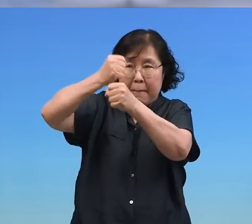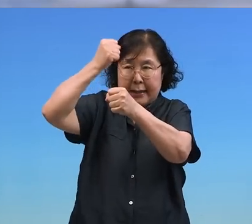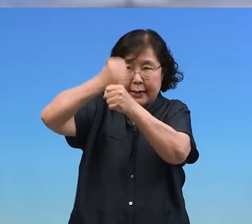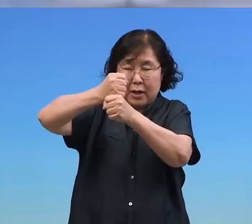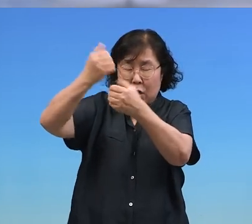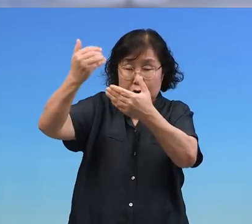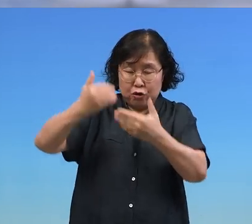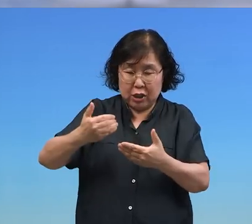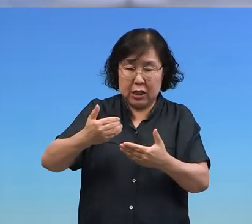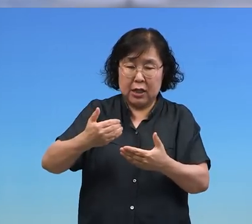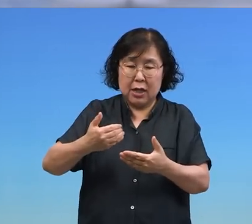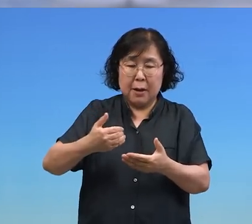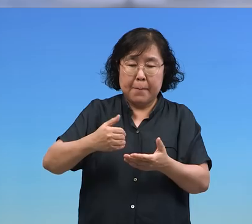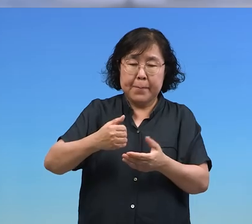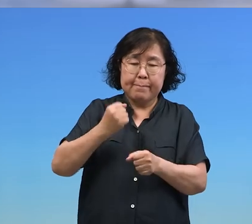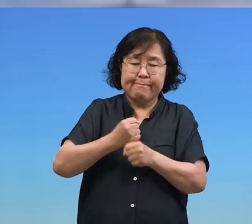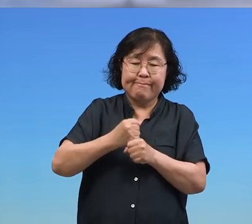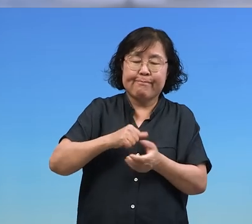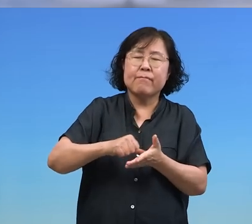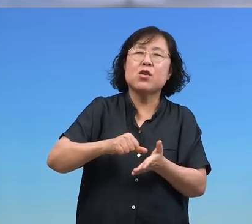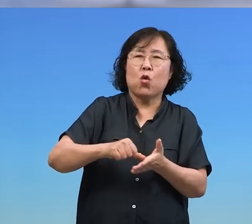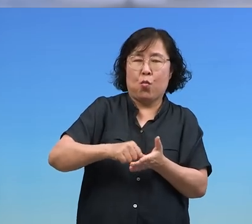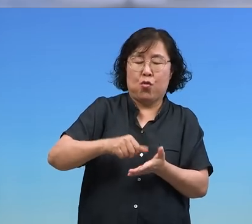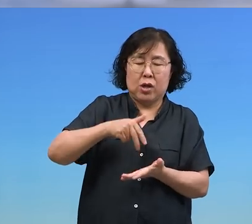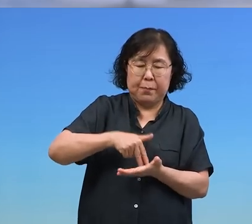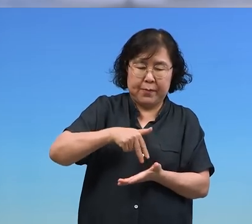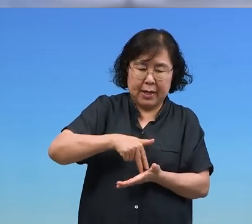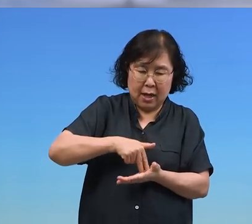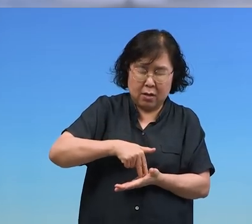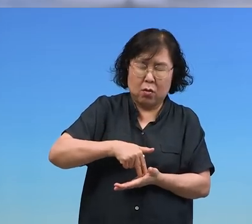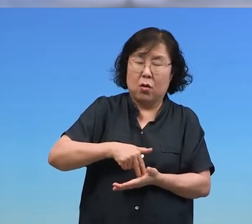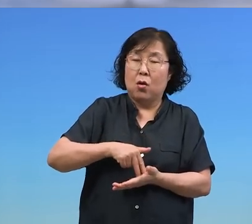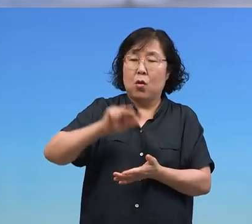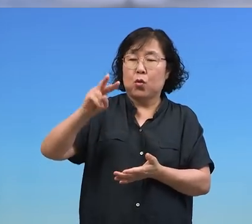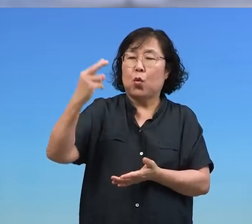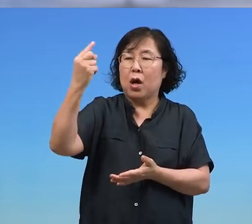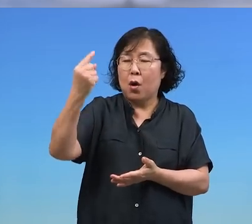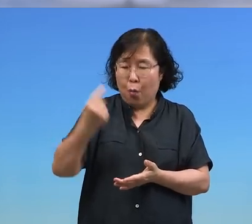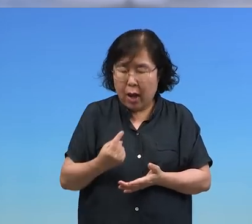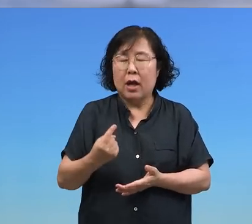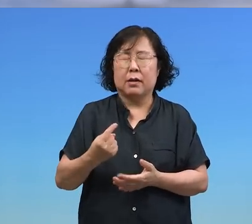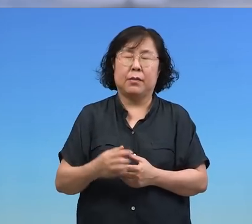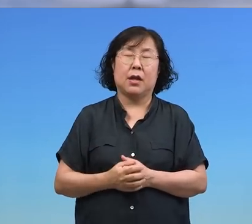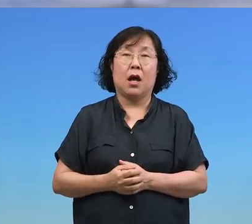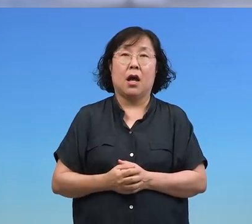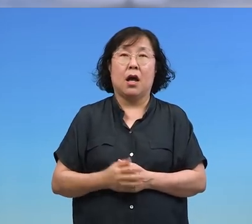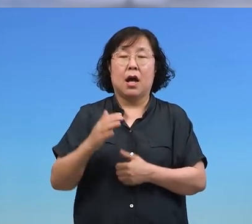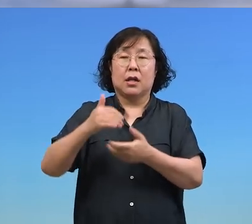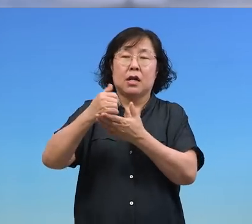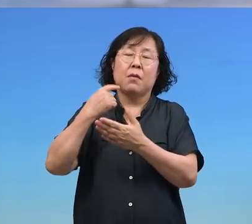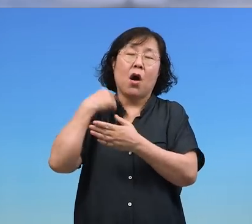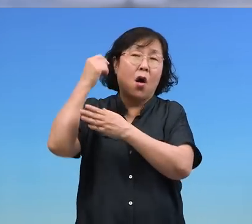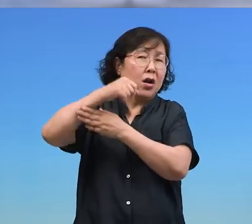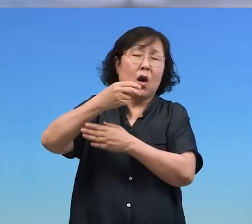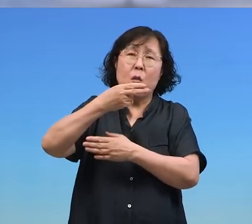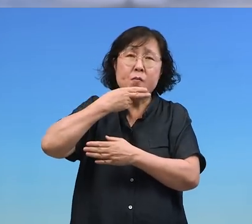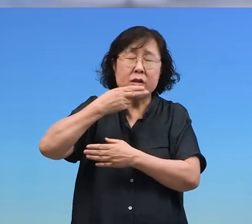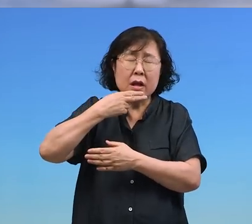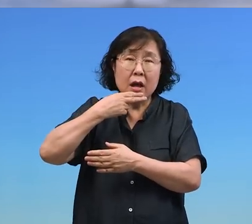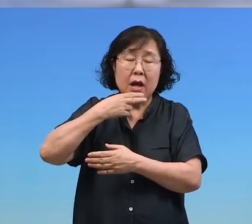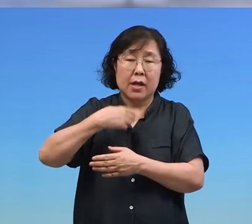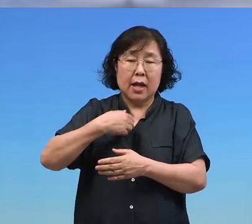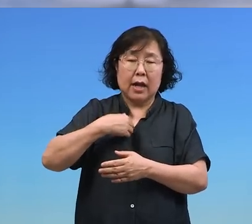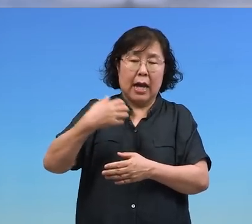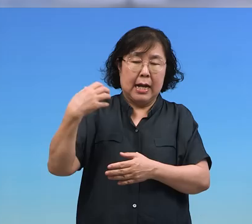경건한 교회가 되려면 담임 목사인 저부터가 혹시나 이런 하나님이 허락하지도 않았는데 담임